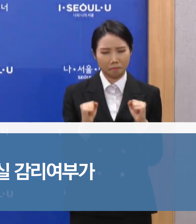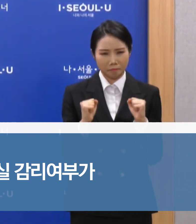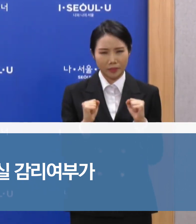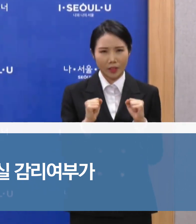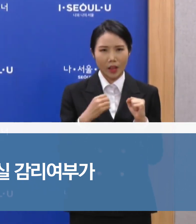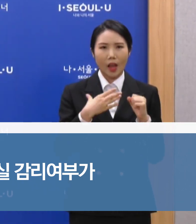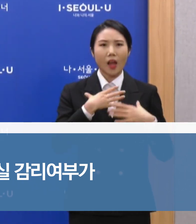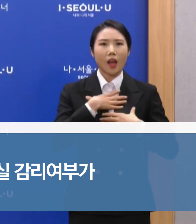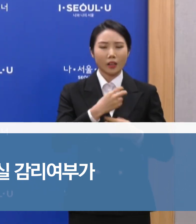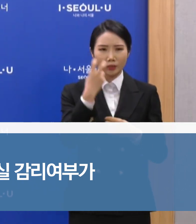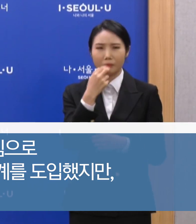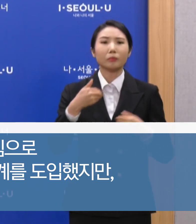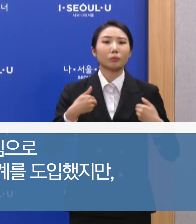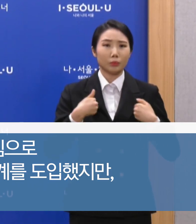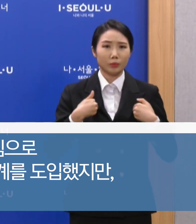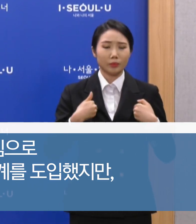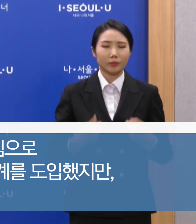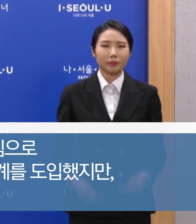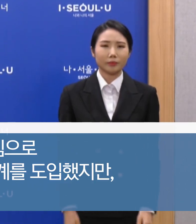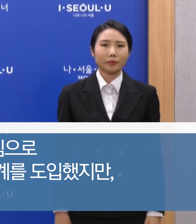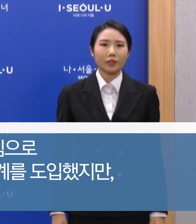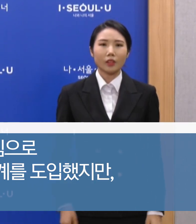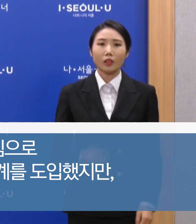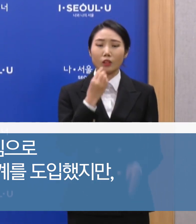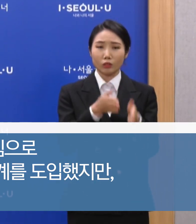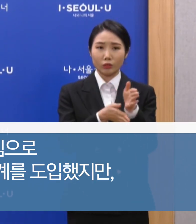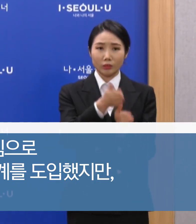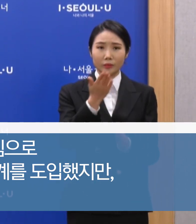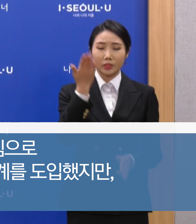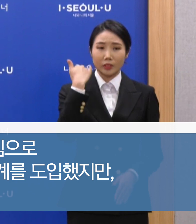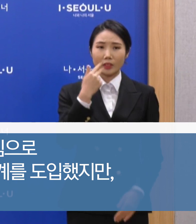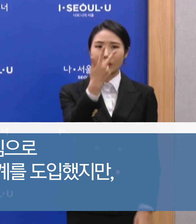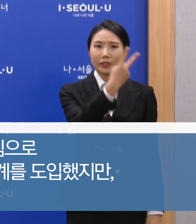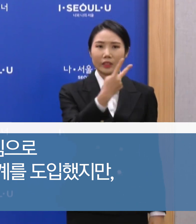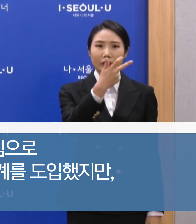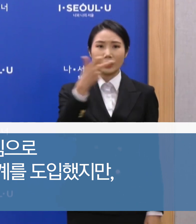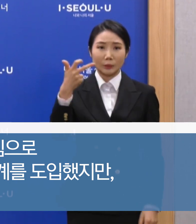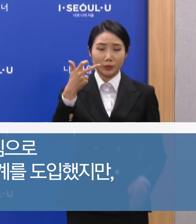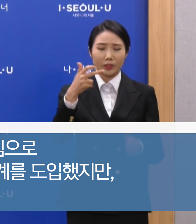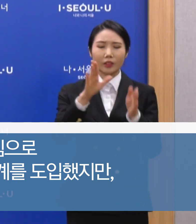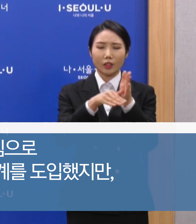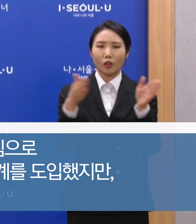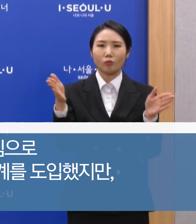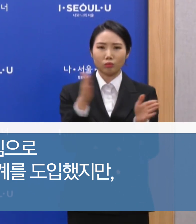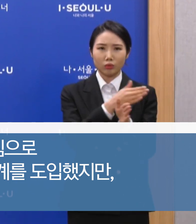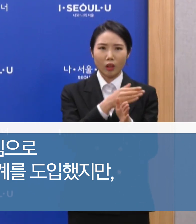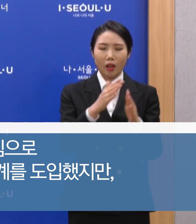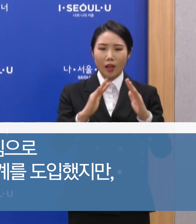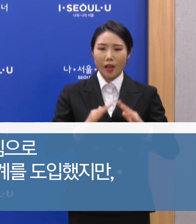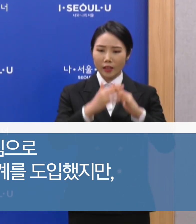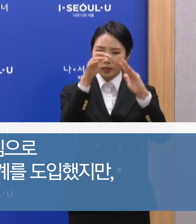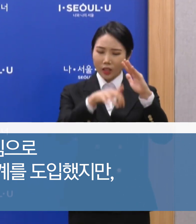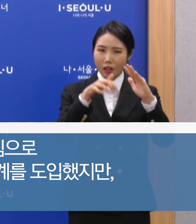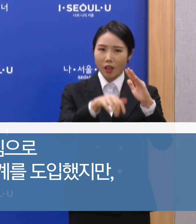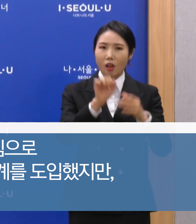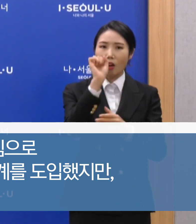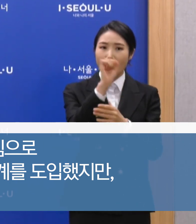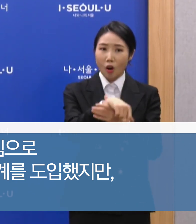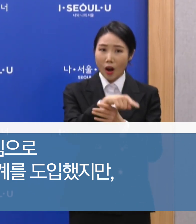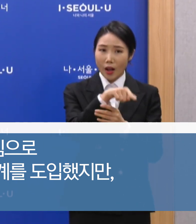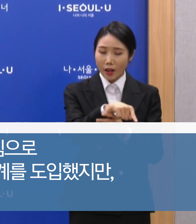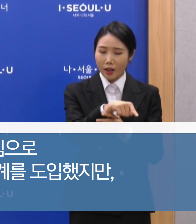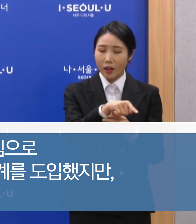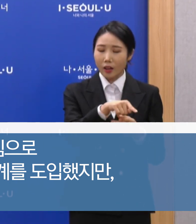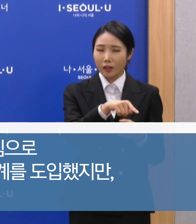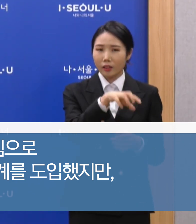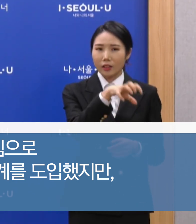안전관리와 직결됩니다. 서울시는 지난 2017년부터 자체 방침으로 해체 허가 대상